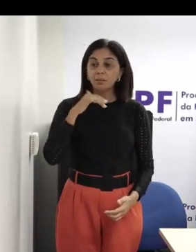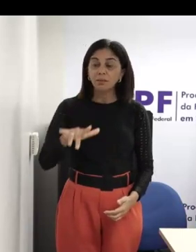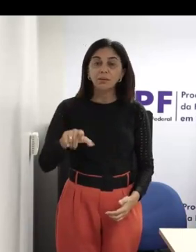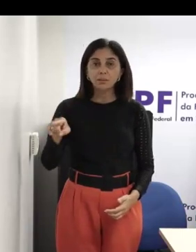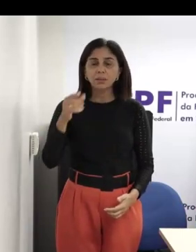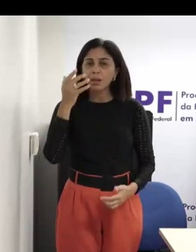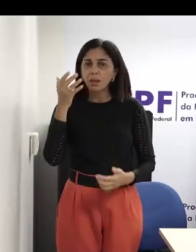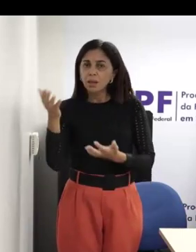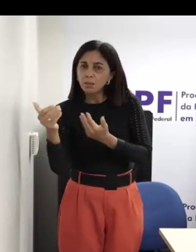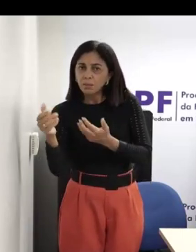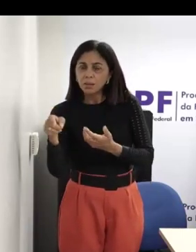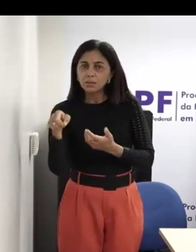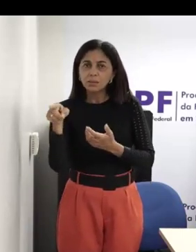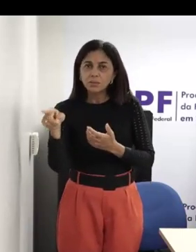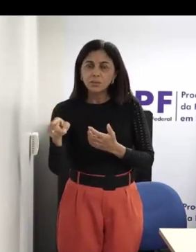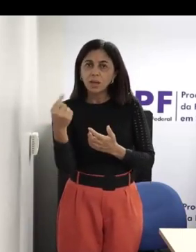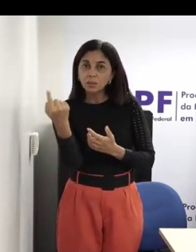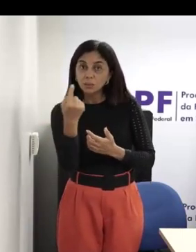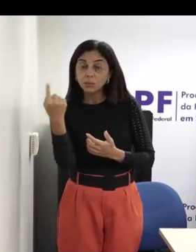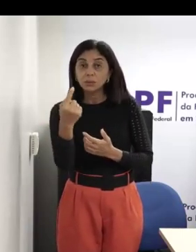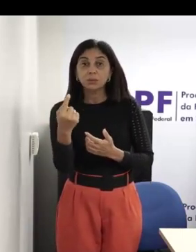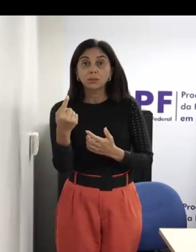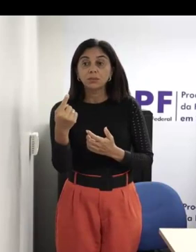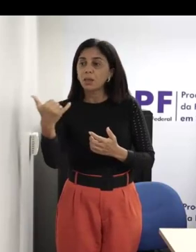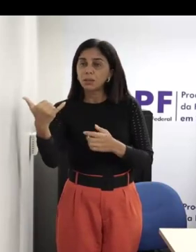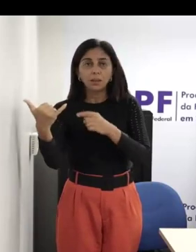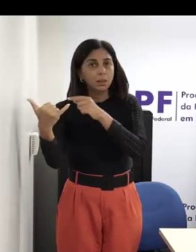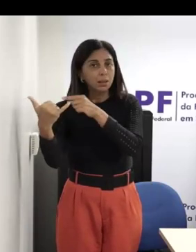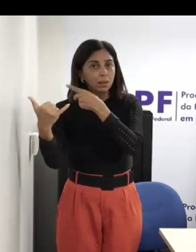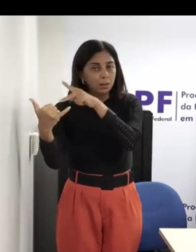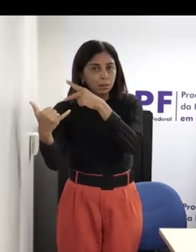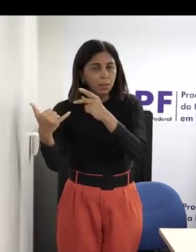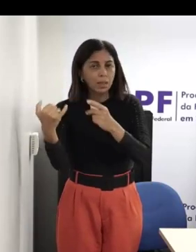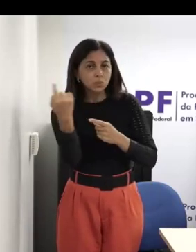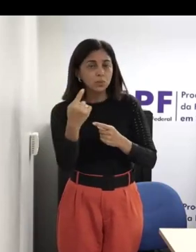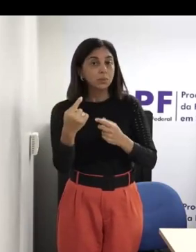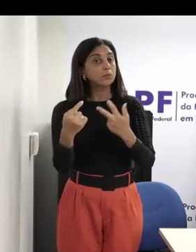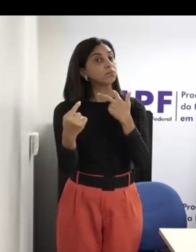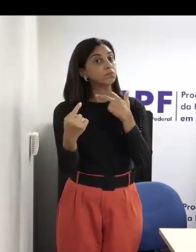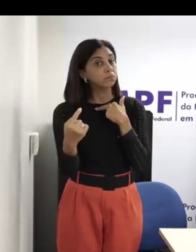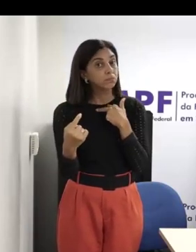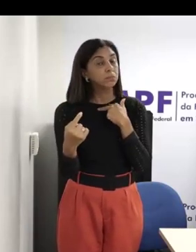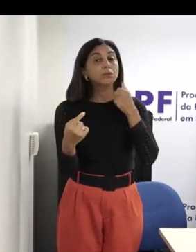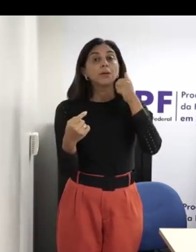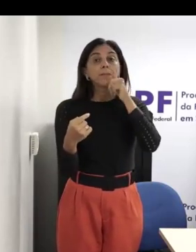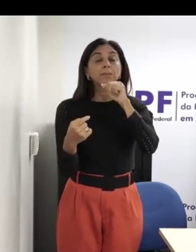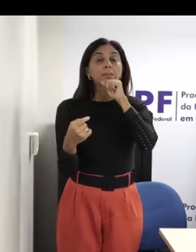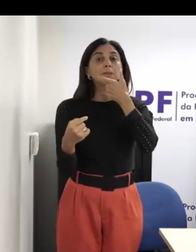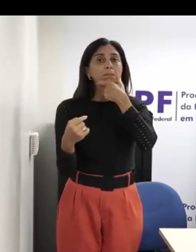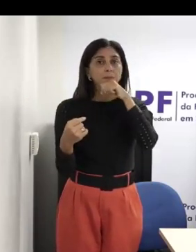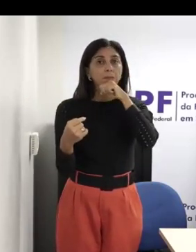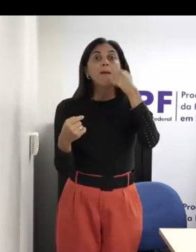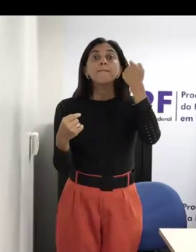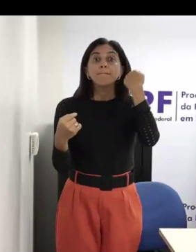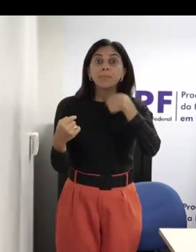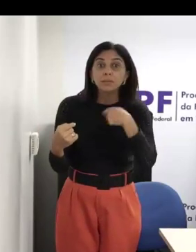pais pai e mãe você tem obrigação de pegar o aparelho do seu filho e olhar o que ele está acessando de acompanhar eu sei que muitas vezes causa controvérsia porque